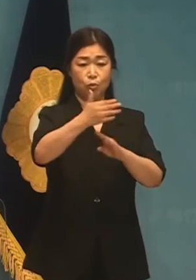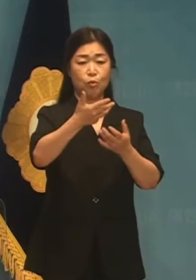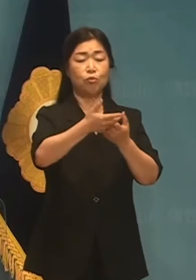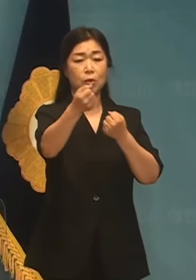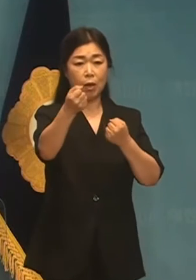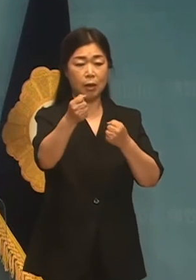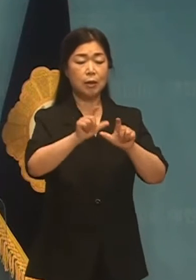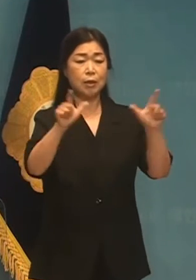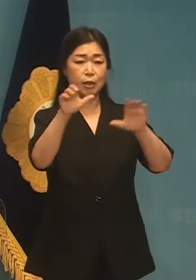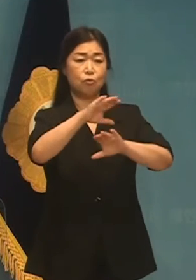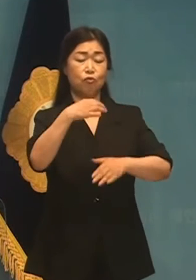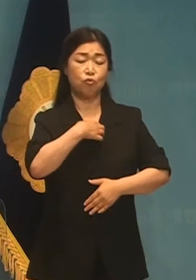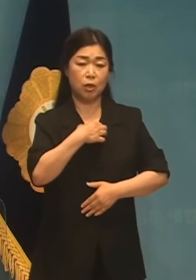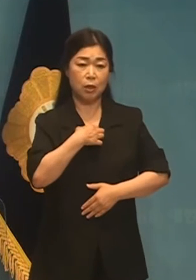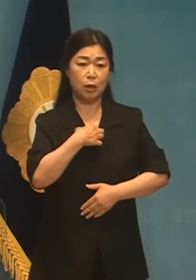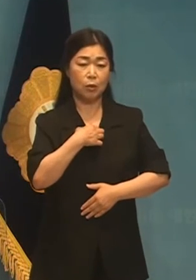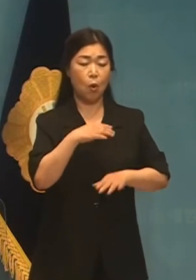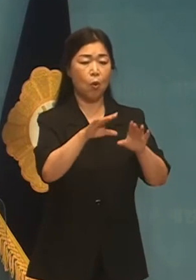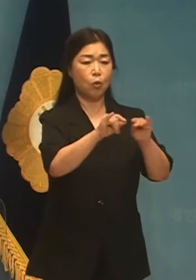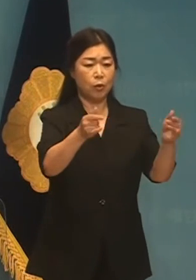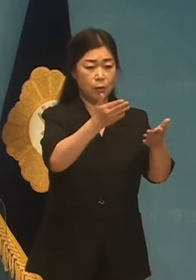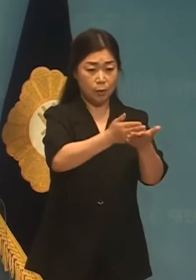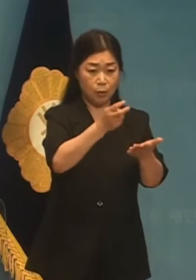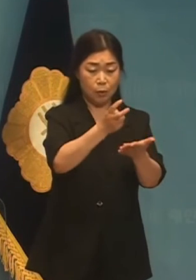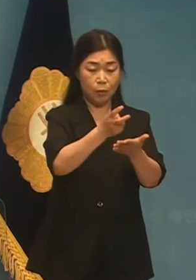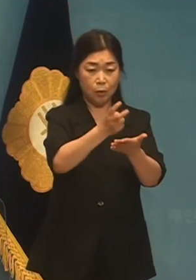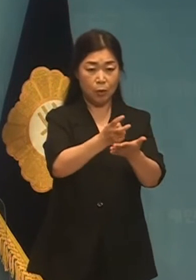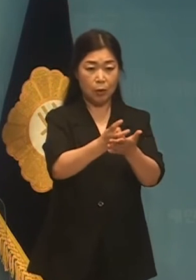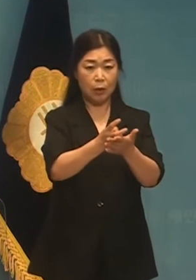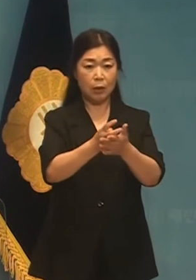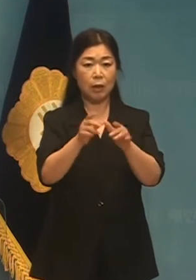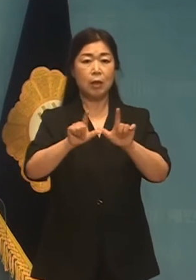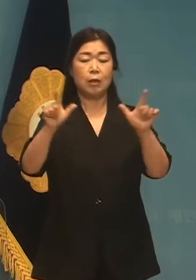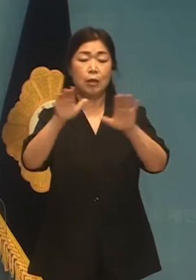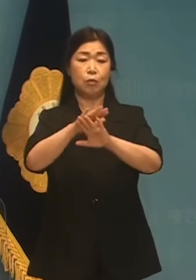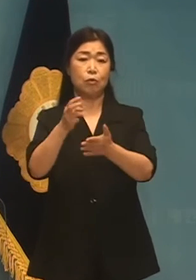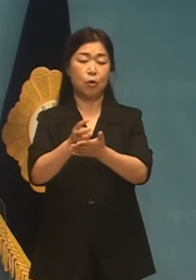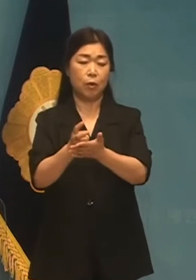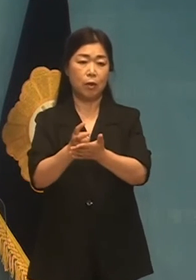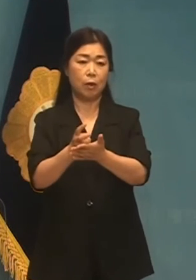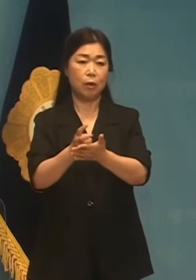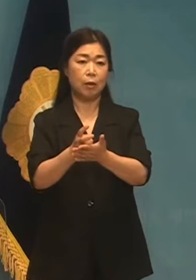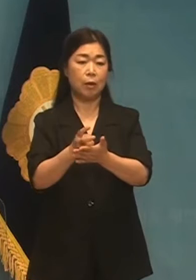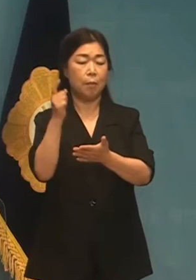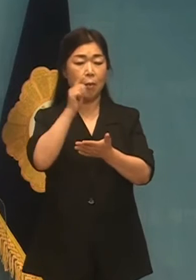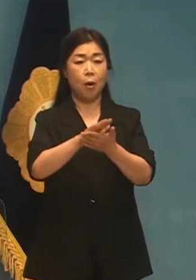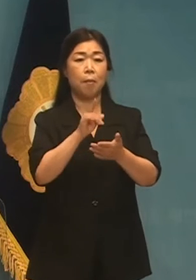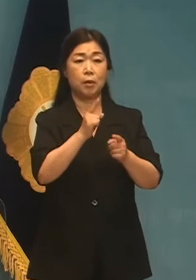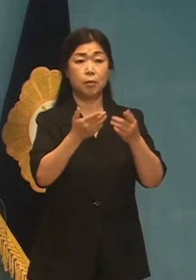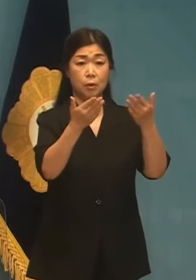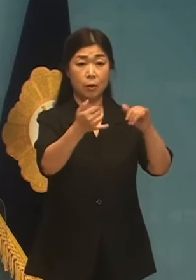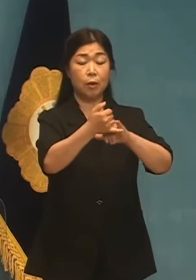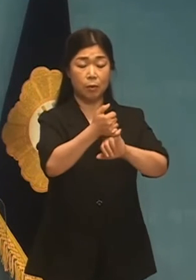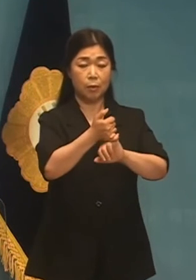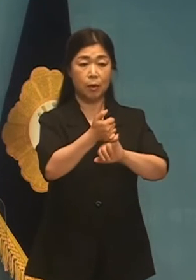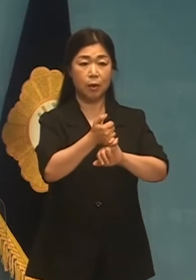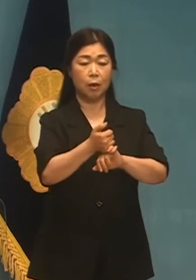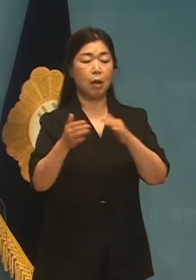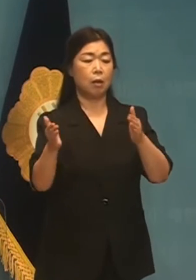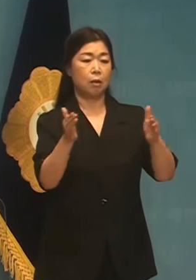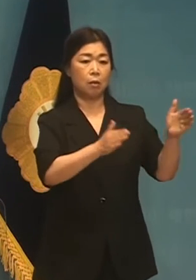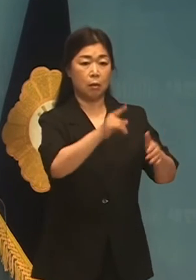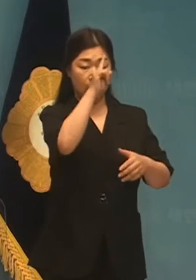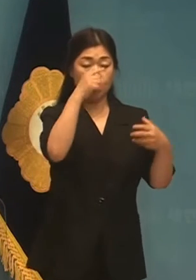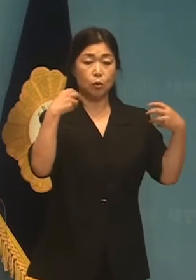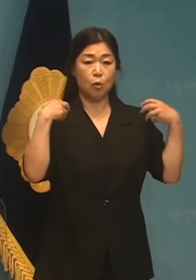토지정의, 평화정의, 기후정의를 세우겠다는 다짐을 드렸습니다. 다음 정부